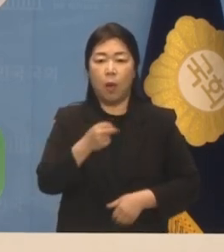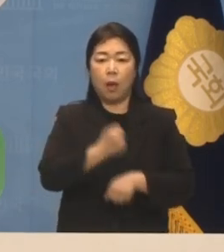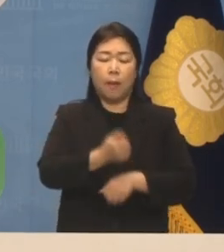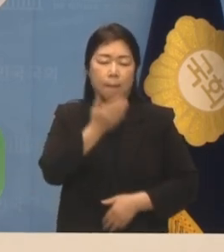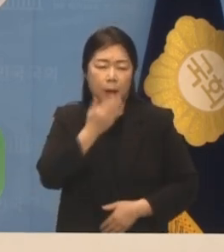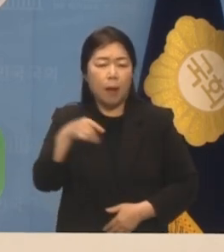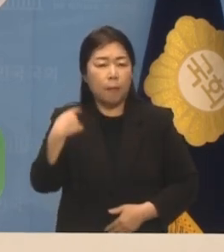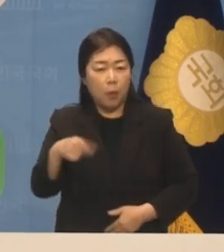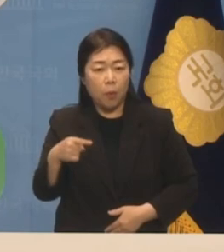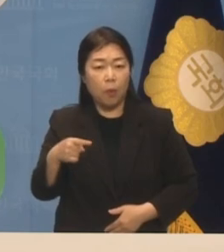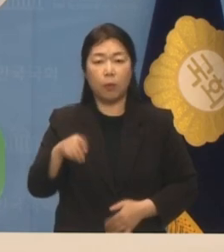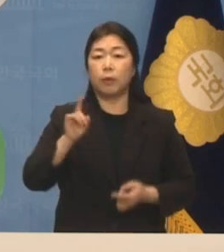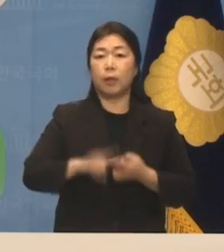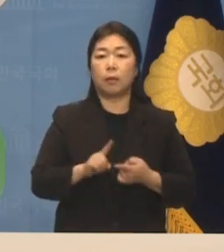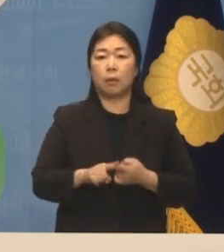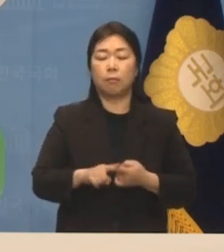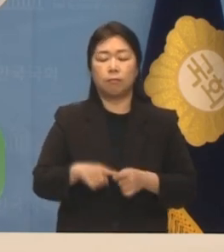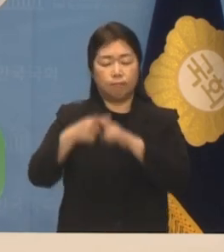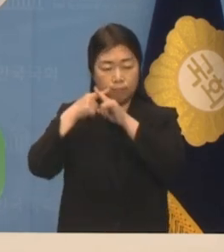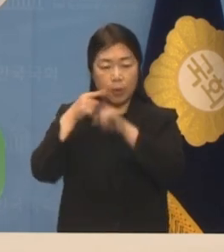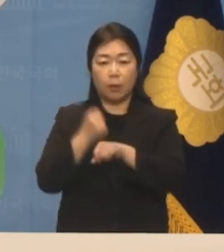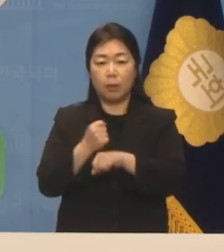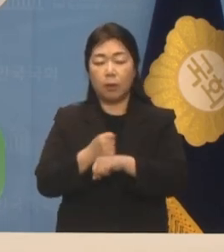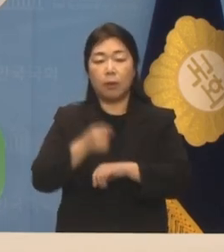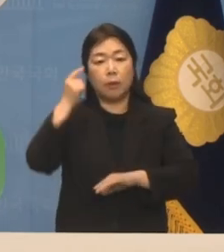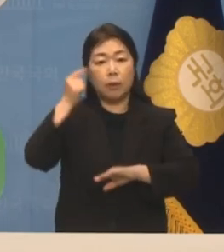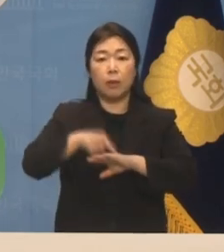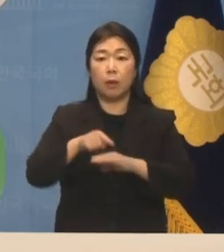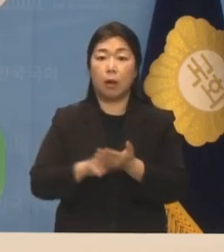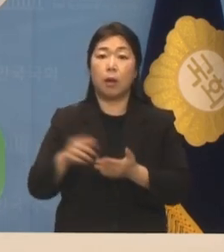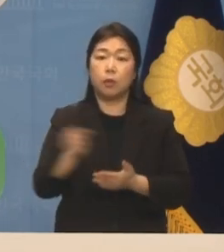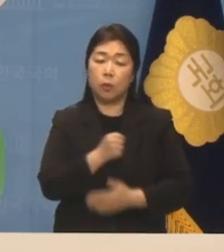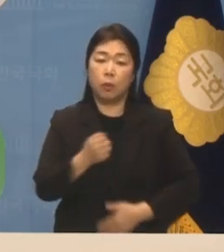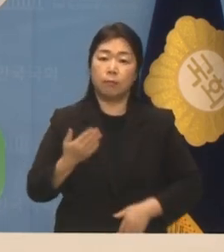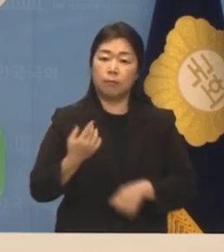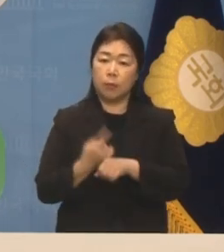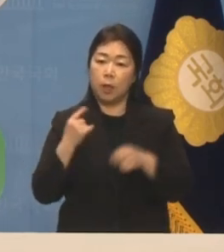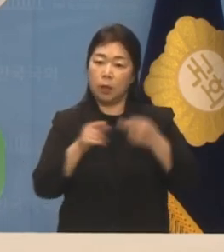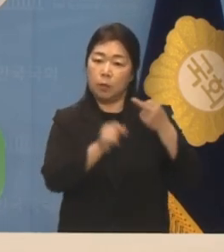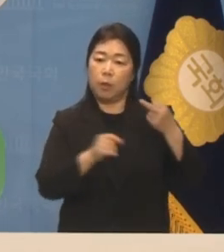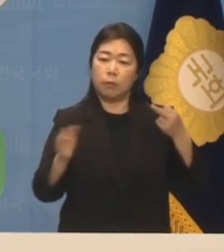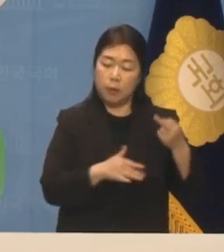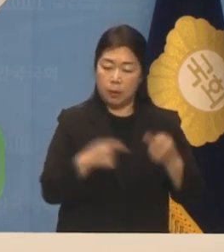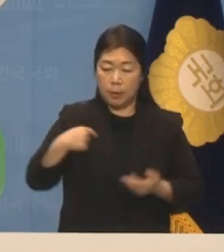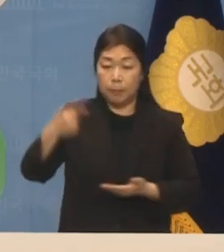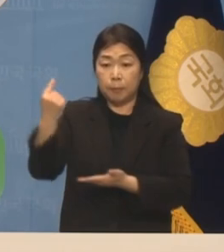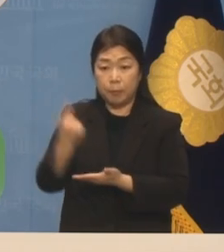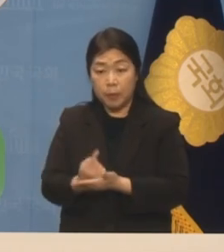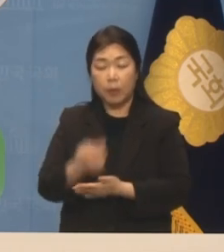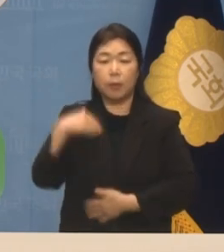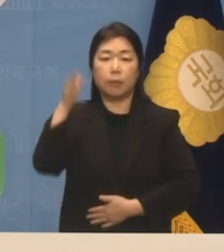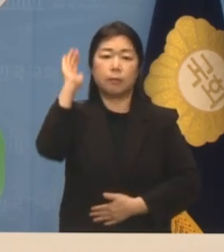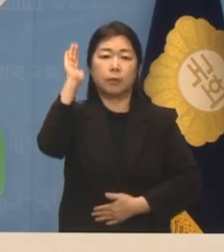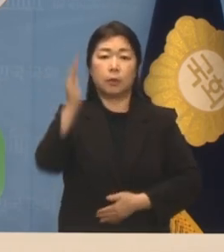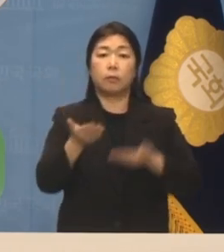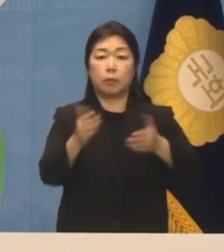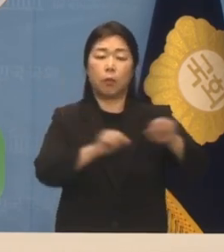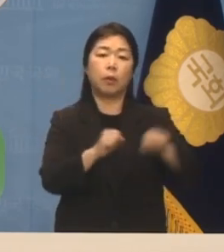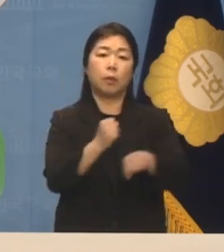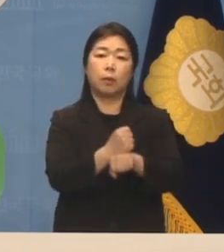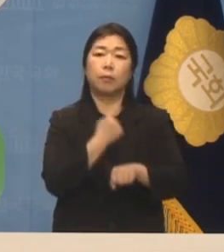있다면 기꺼이 해야겠다는 마음으로 지난 11월부터 이 자리에 섰습니다.